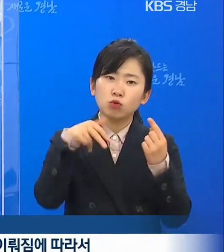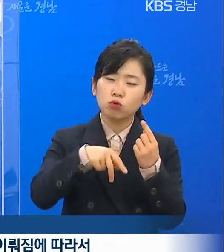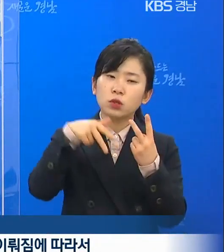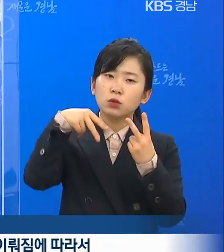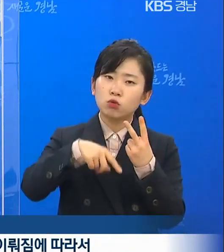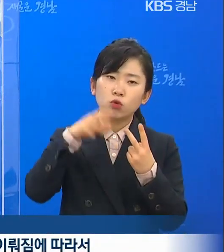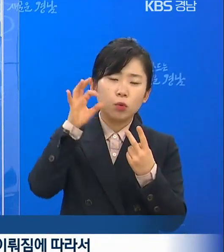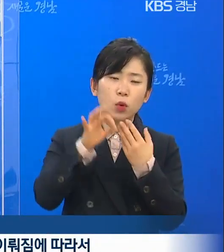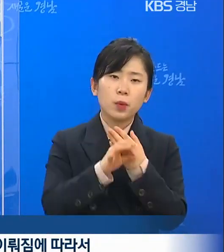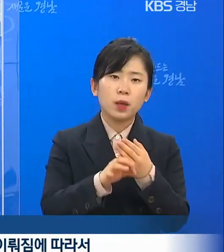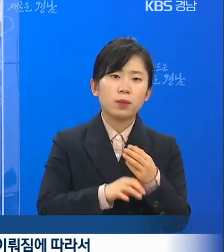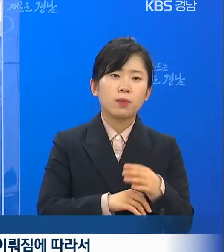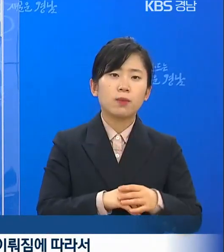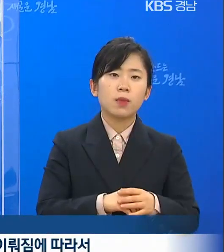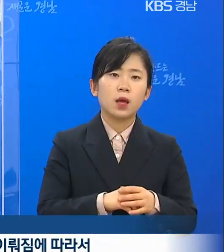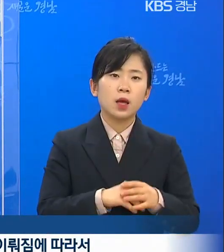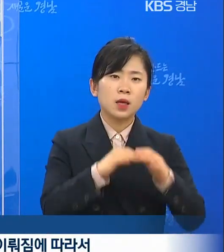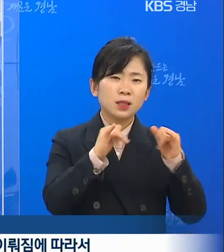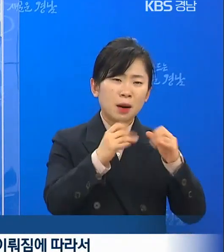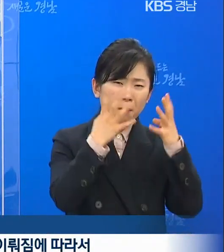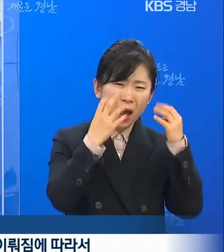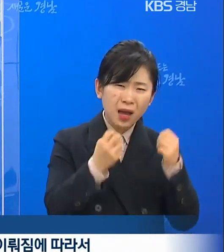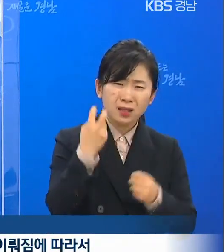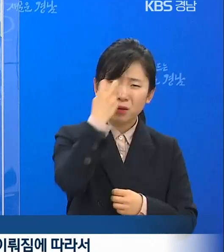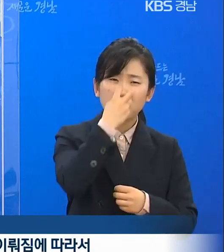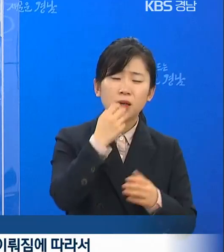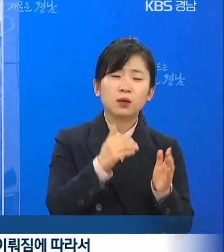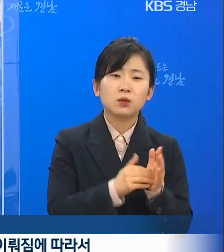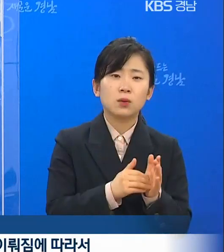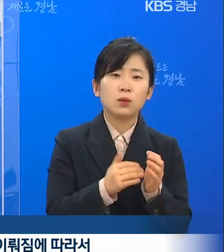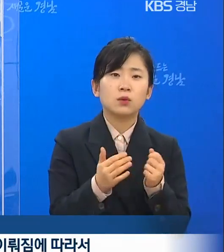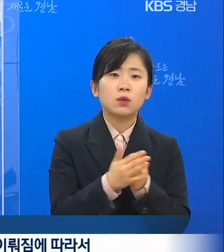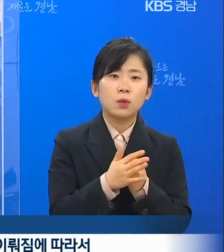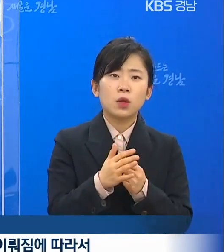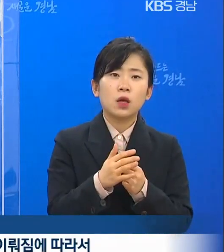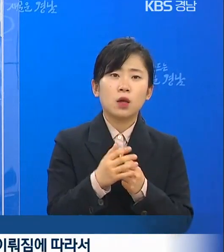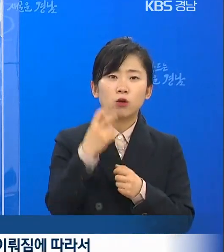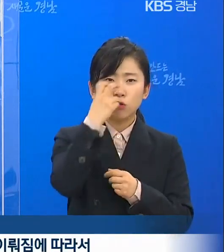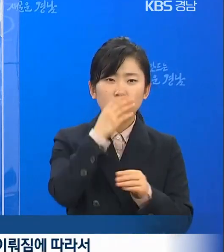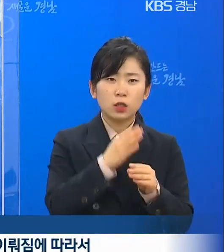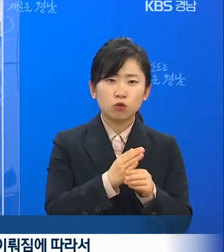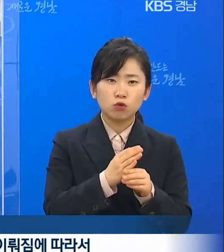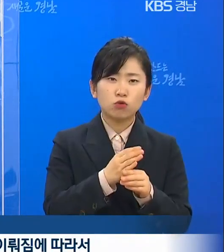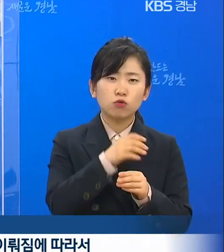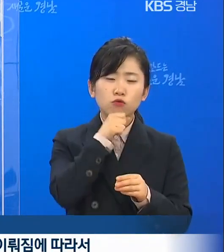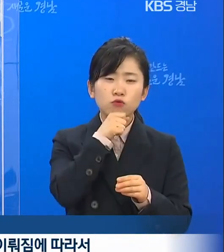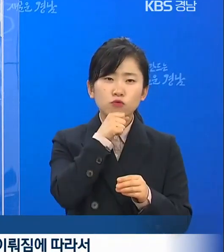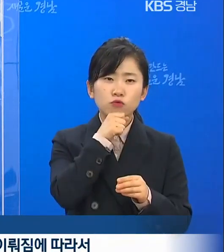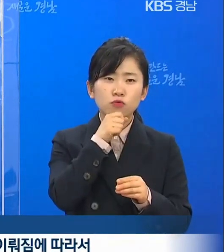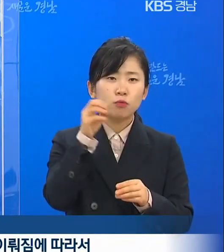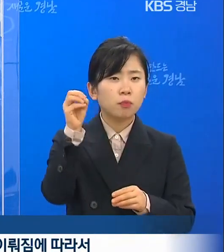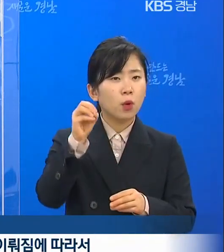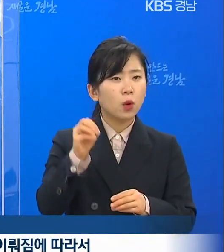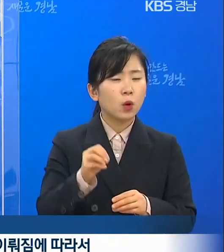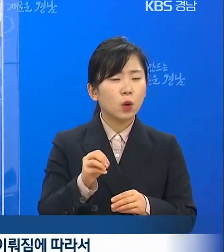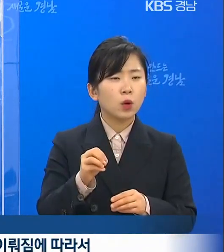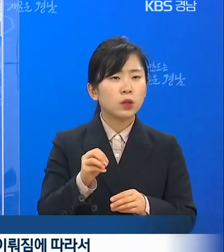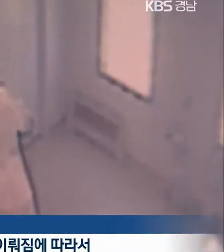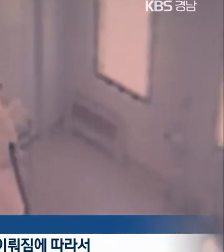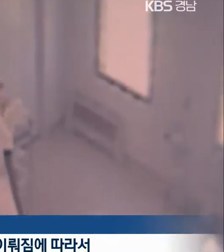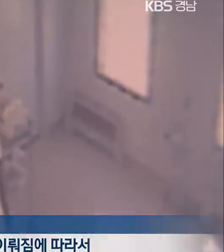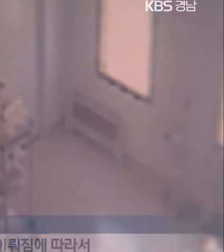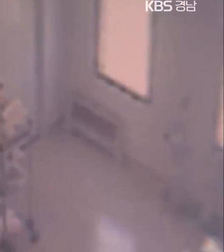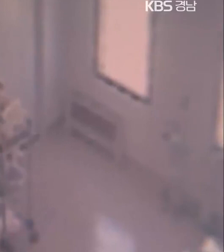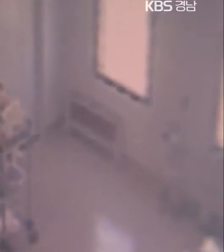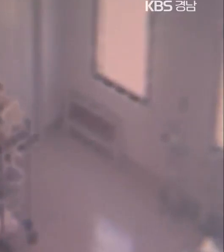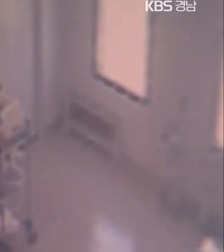검사 선제 검사가 많은 이루어짐에 따라서 아 좌중 별이 그 임야 1 정부 놓게 넣은 것은 사실입니다